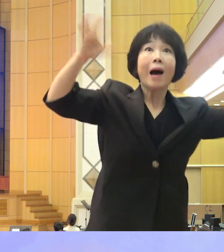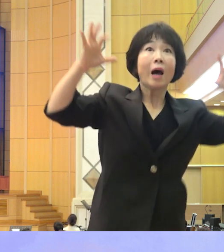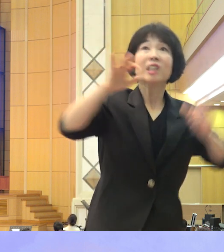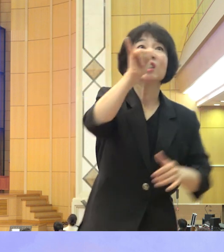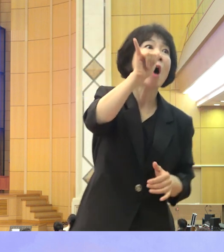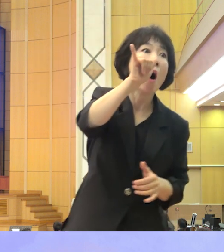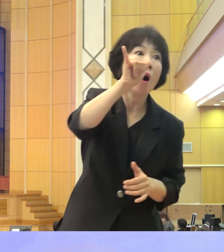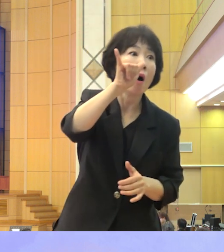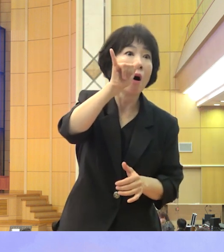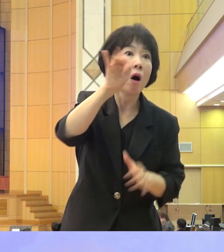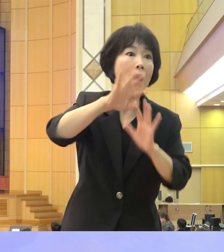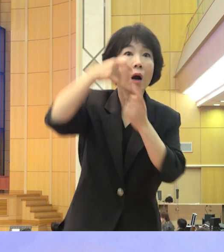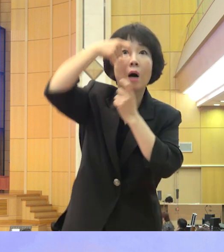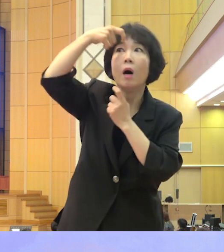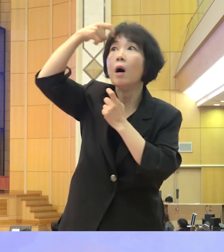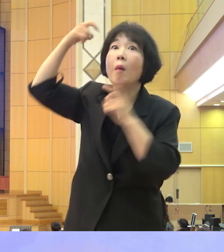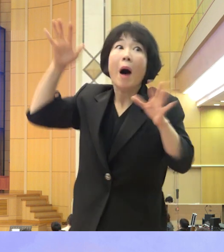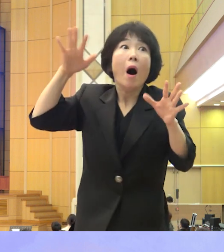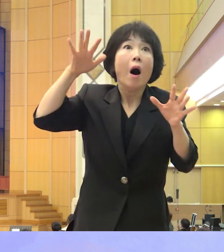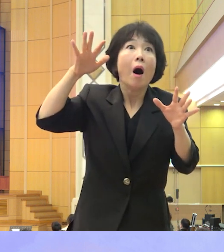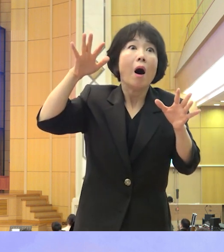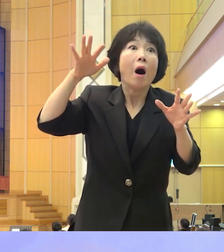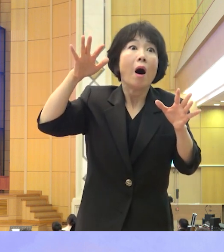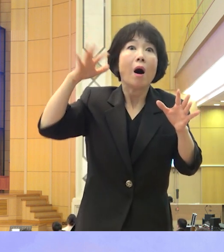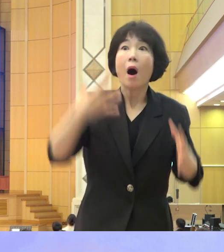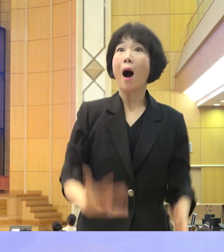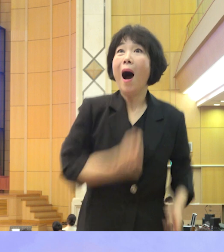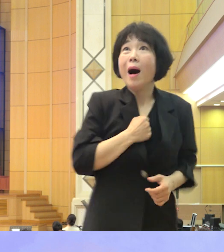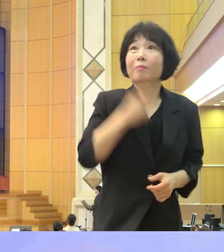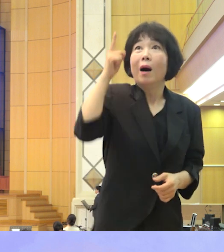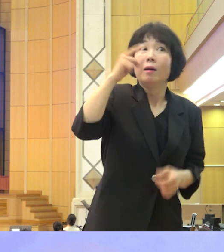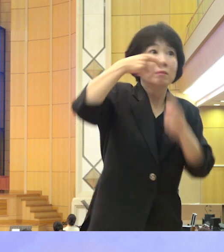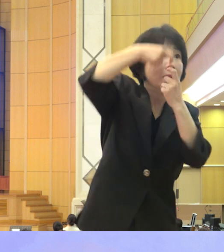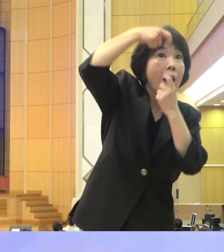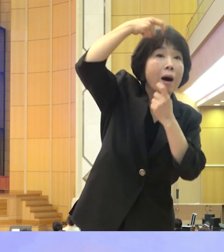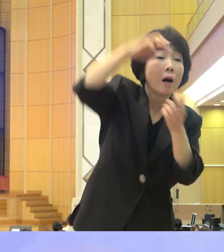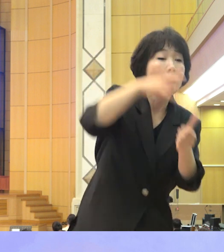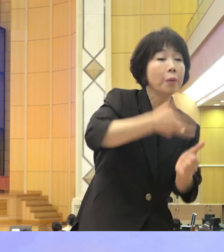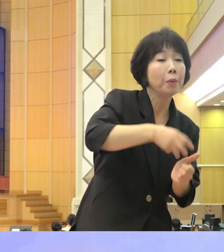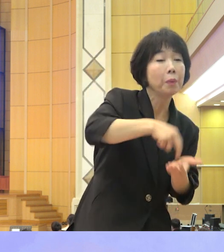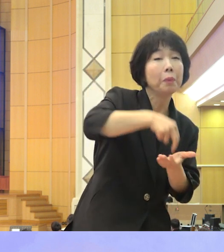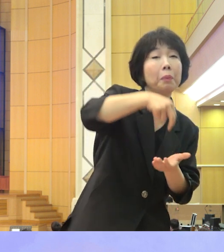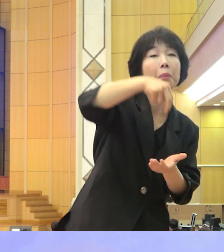있고 그리고 깜짝 놀랄 일이 있어요.